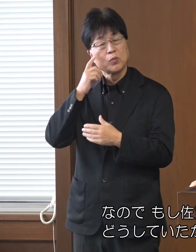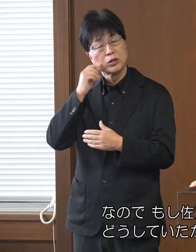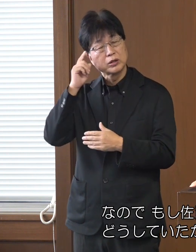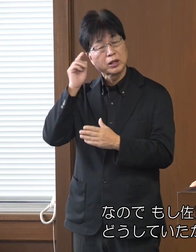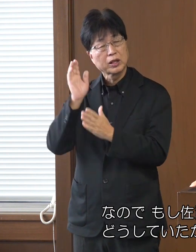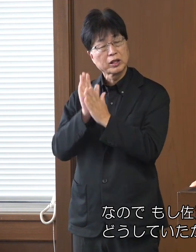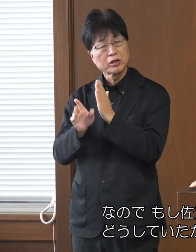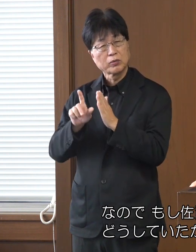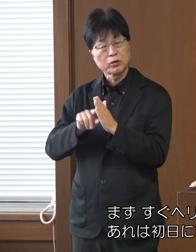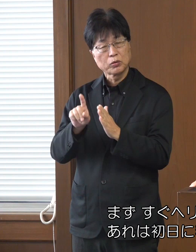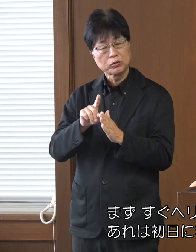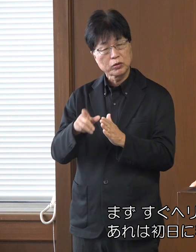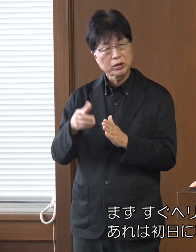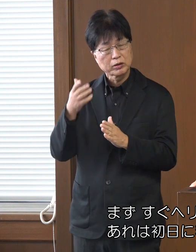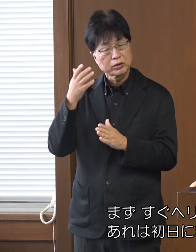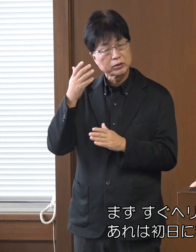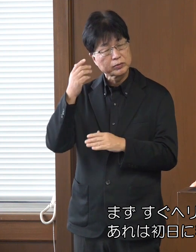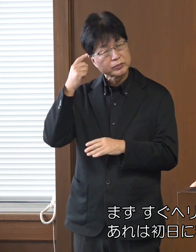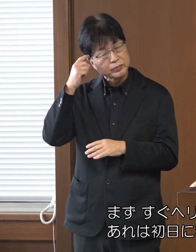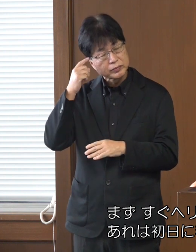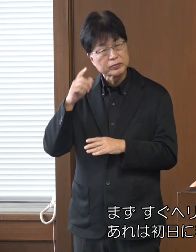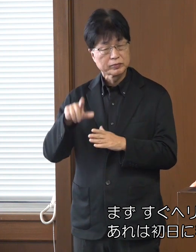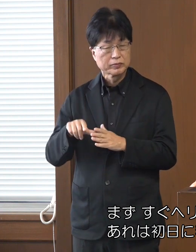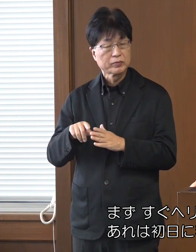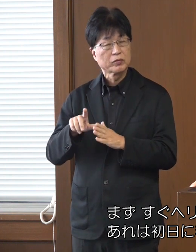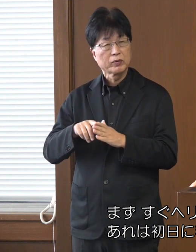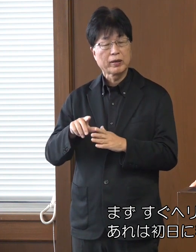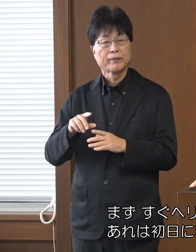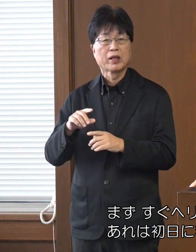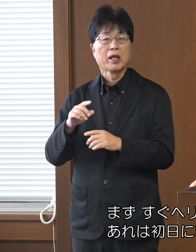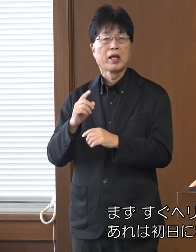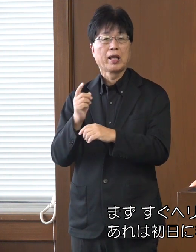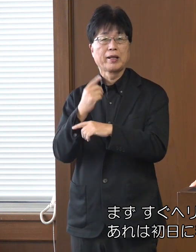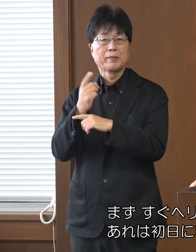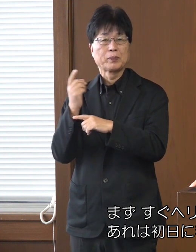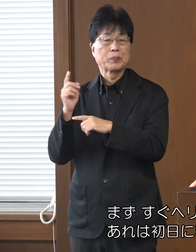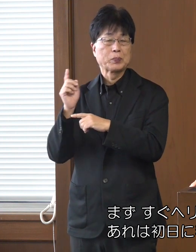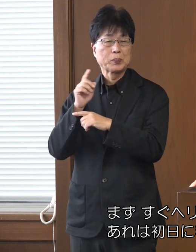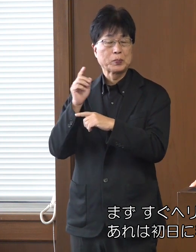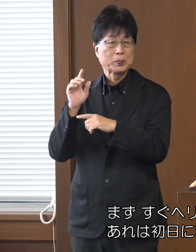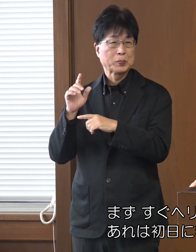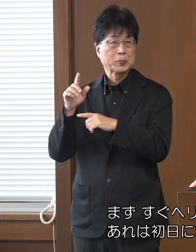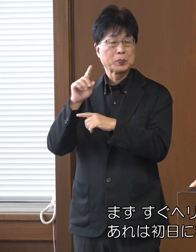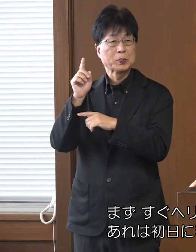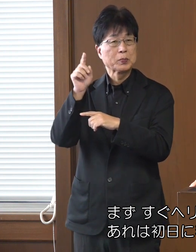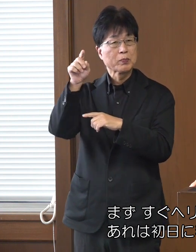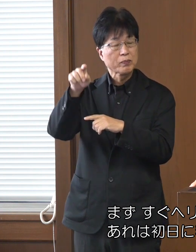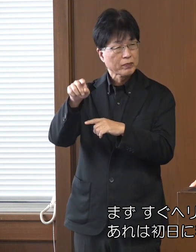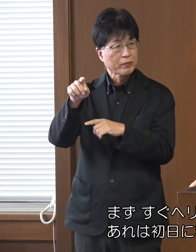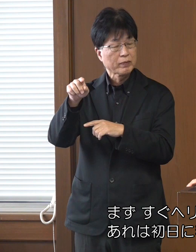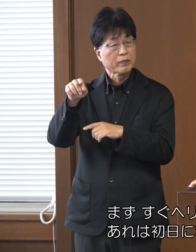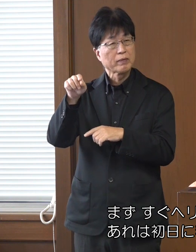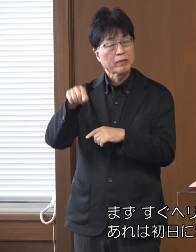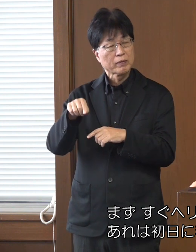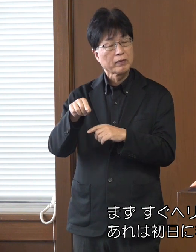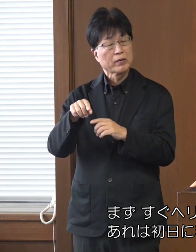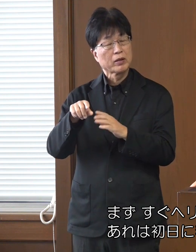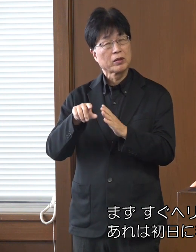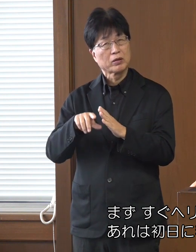なで議論する中で、まあ、まずすぐヘリを飛ばして、あれ初日にですね、やっぱり若干温度差がありました